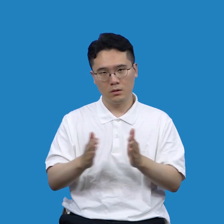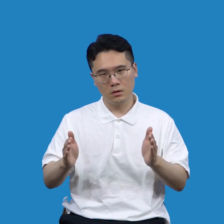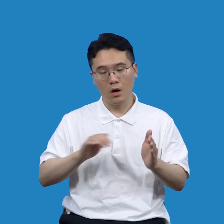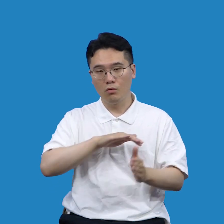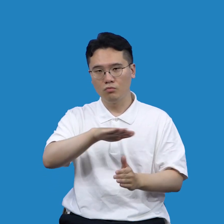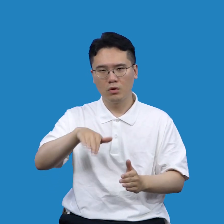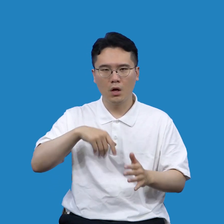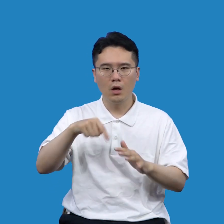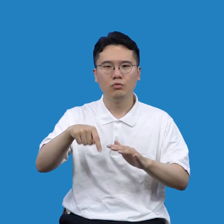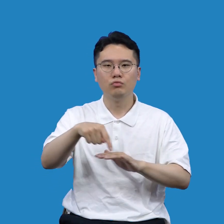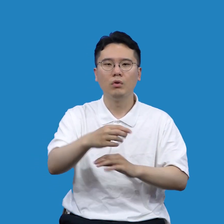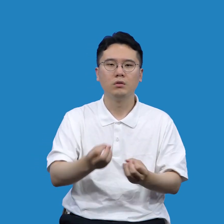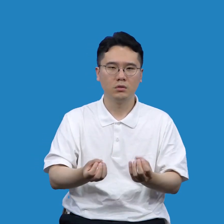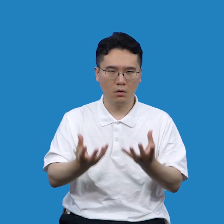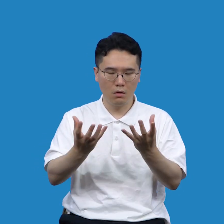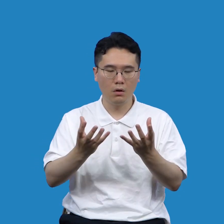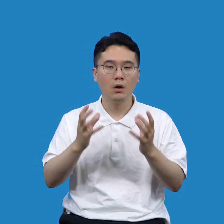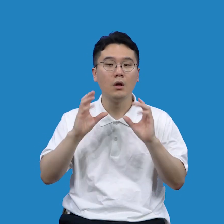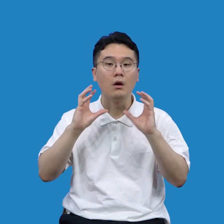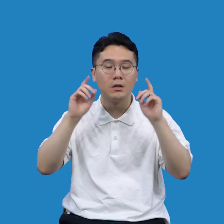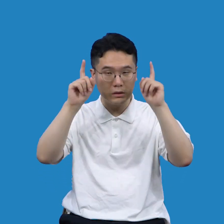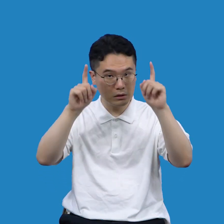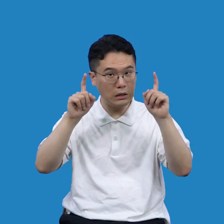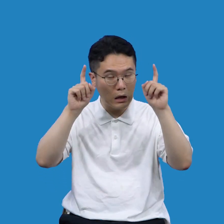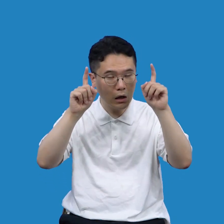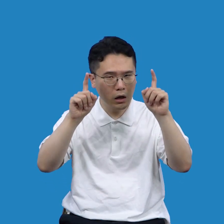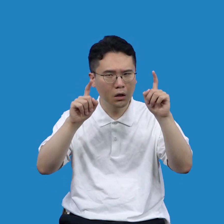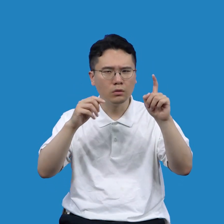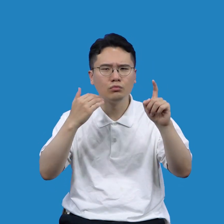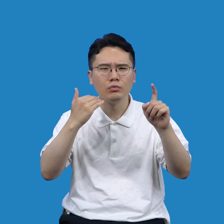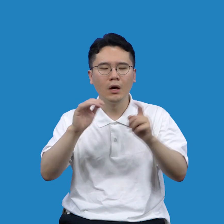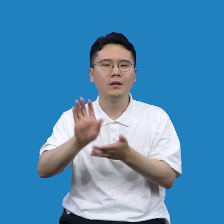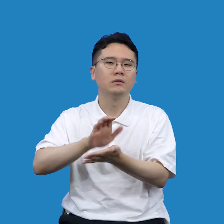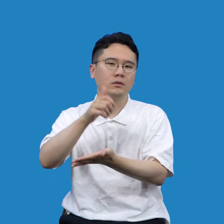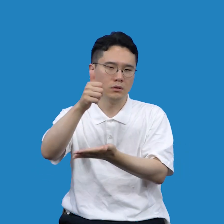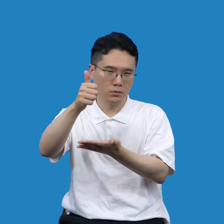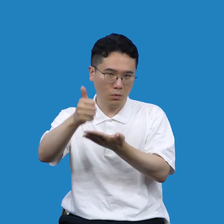시작. 우리의 유월절 양 그리스도께서